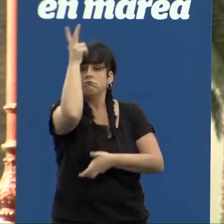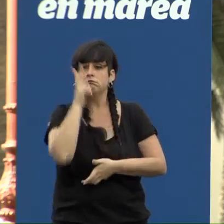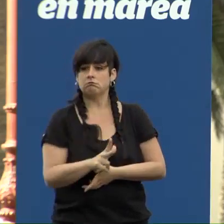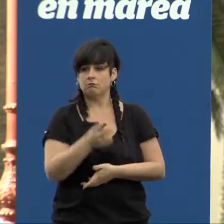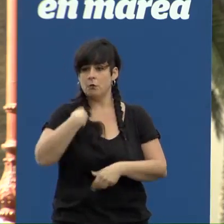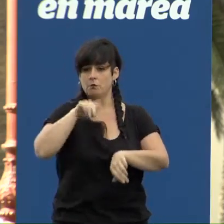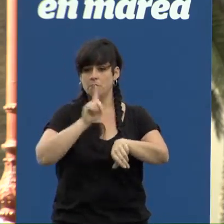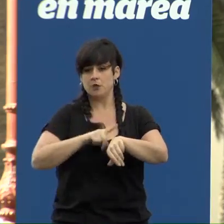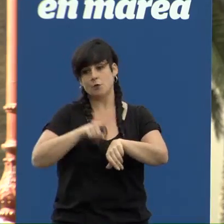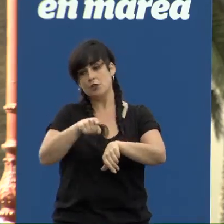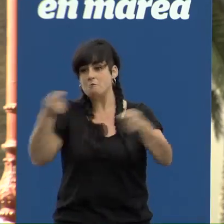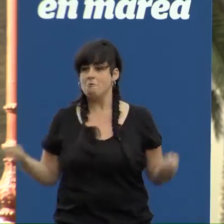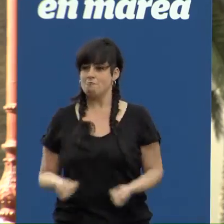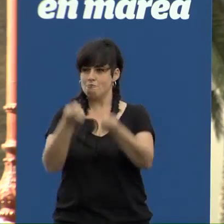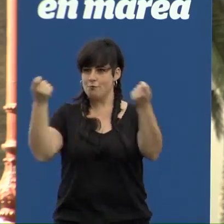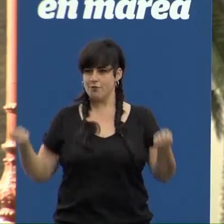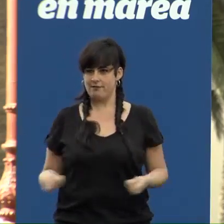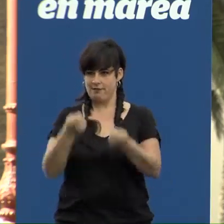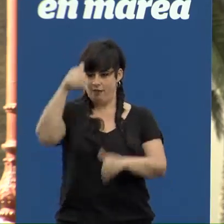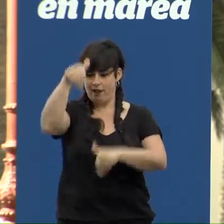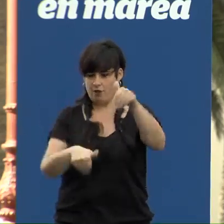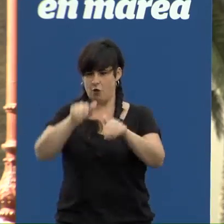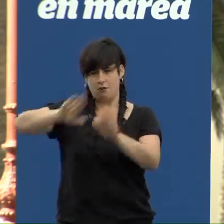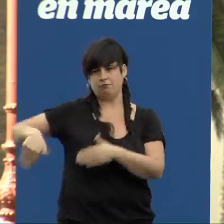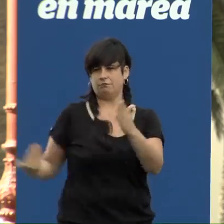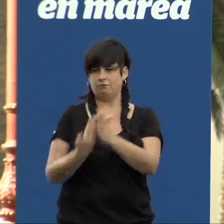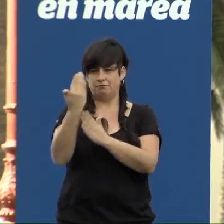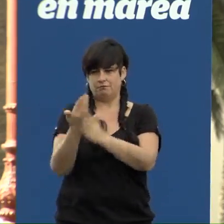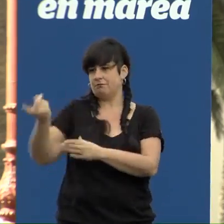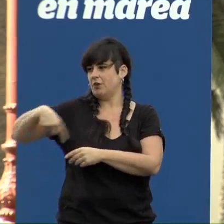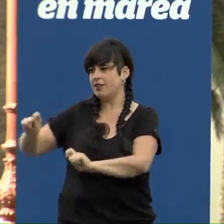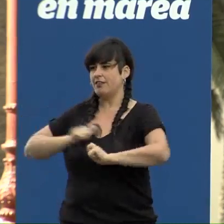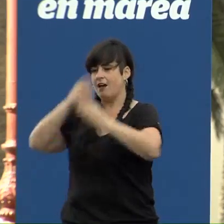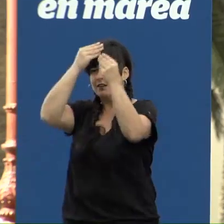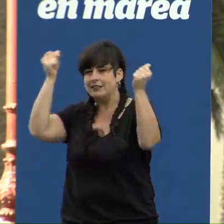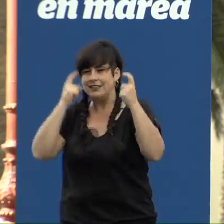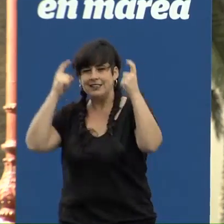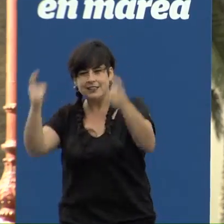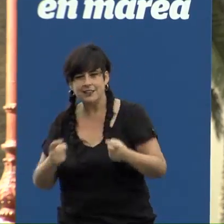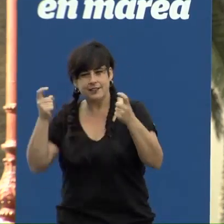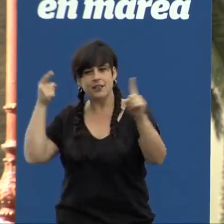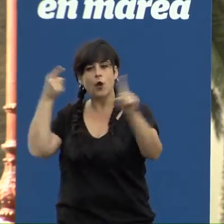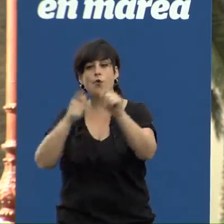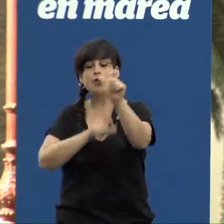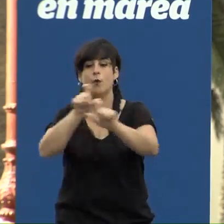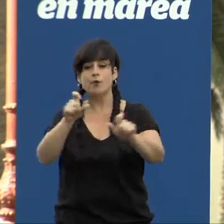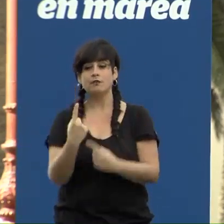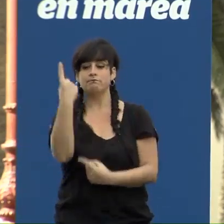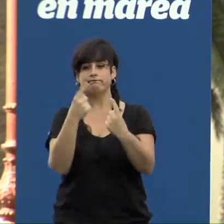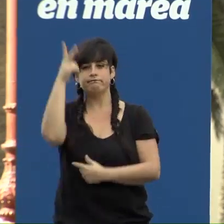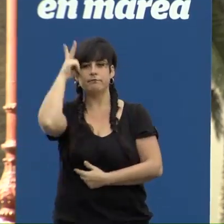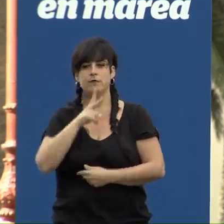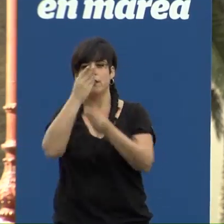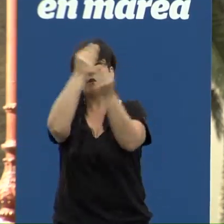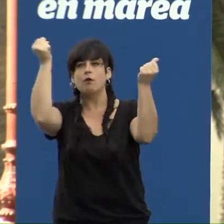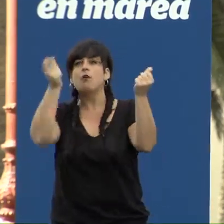publicidade e propaganda electoral destes últimos días pretenden que esquezamos que traballaron para que uns conservaran eses privilexios a